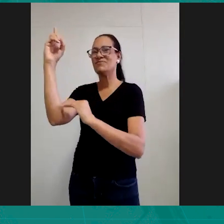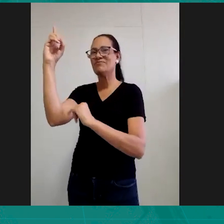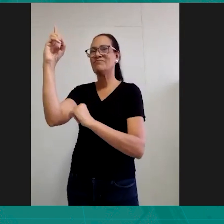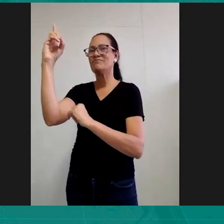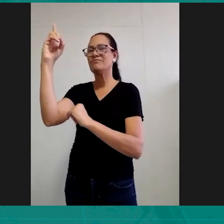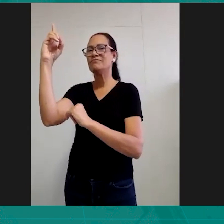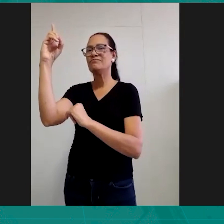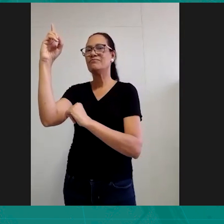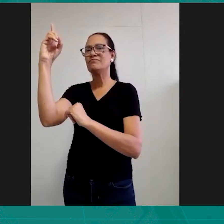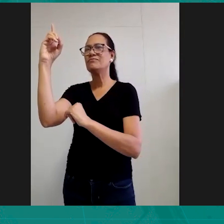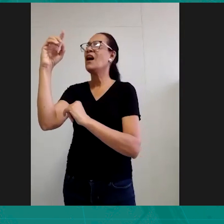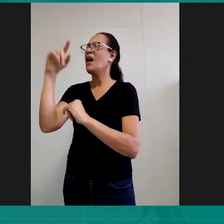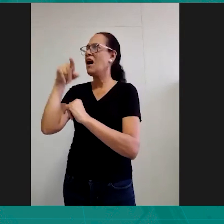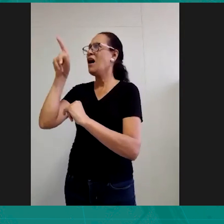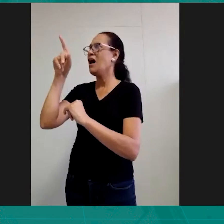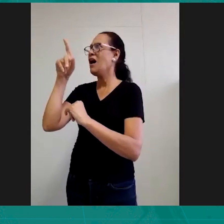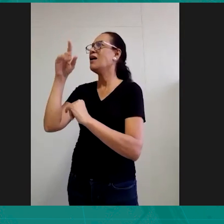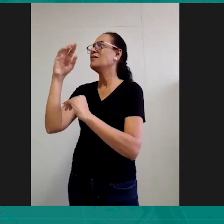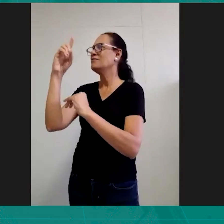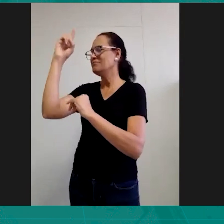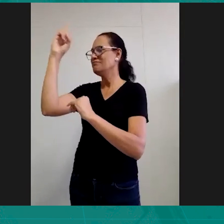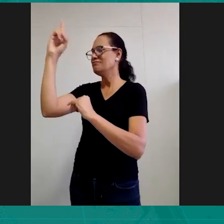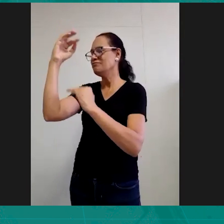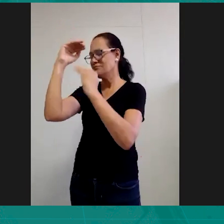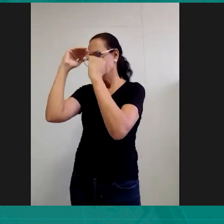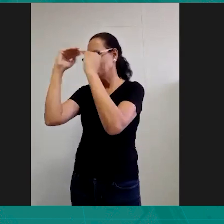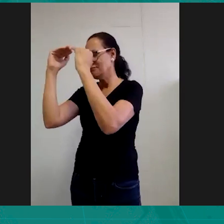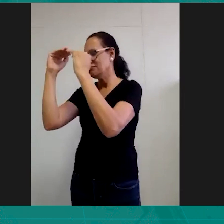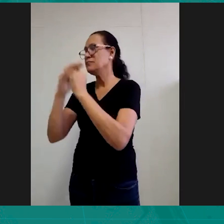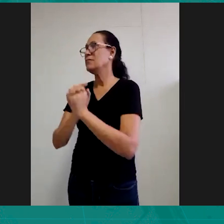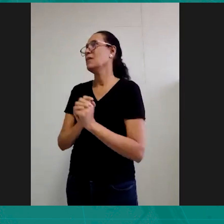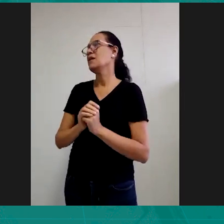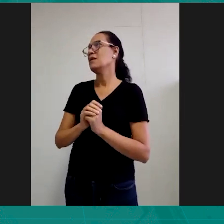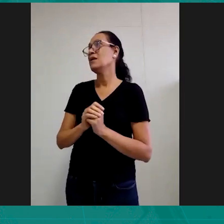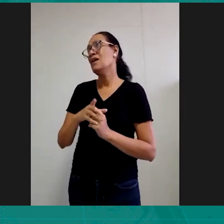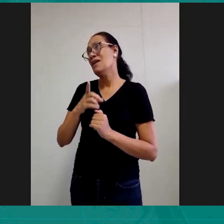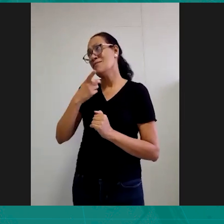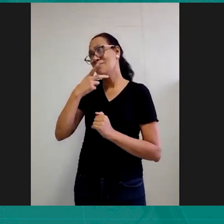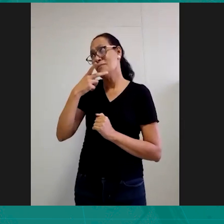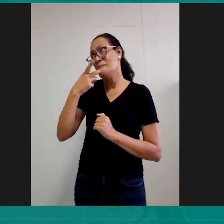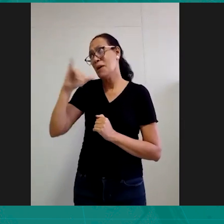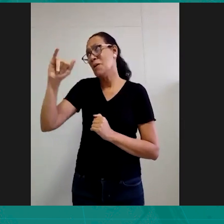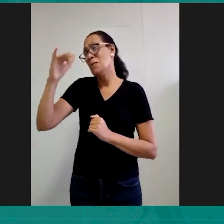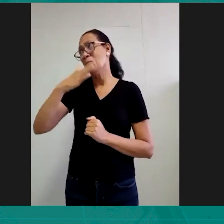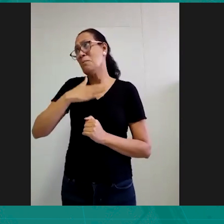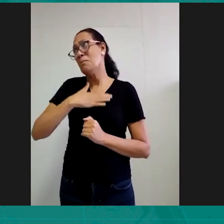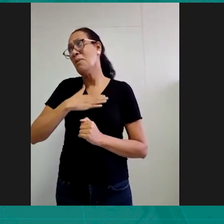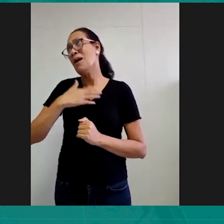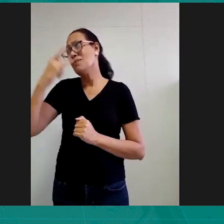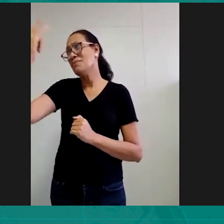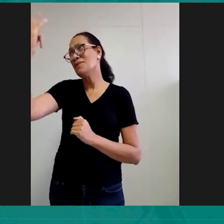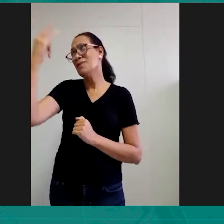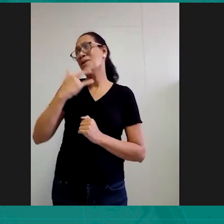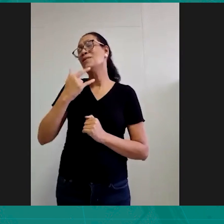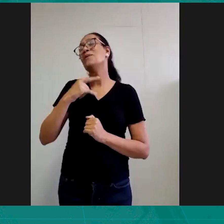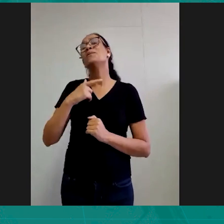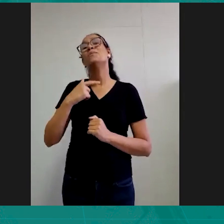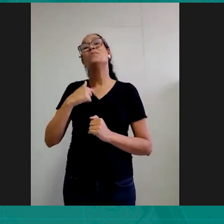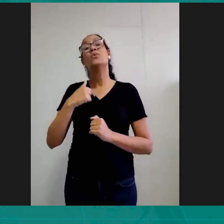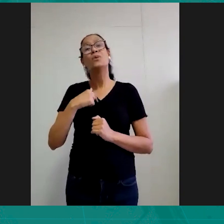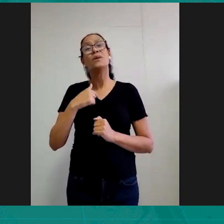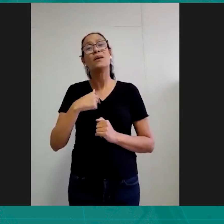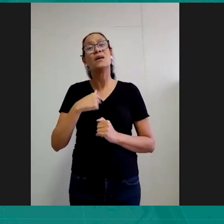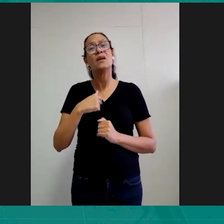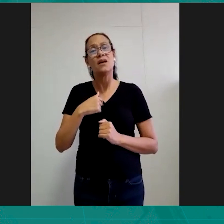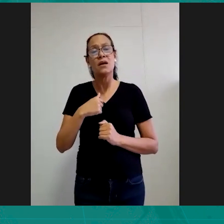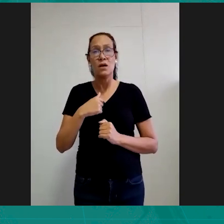17. Por isso o Pai me ama, porque eu dou a minha vida para resumir. Eu é quem dou.